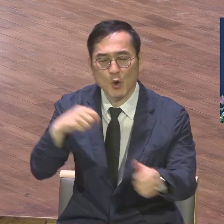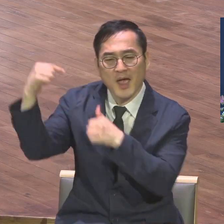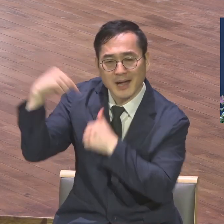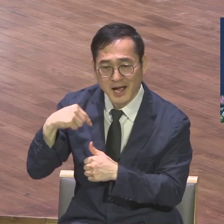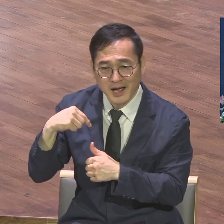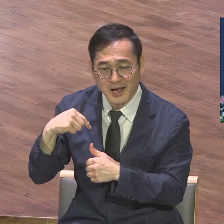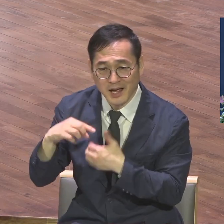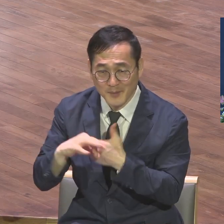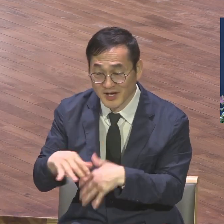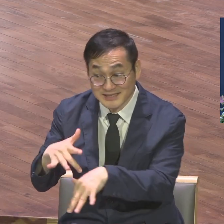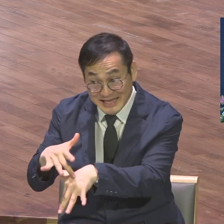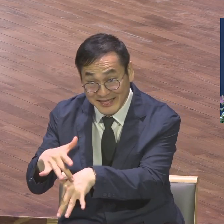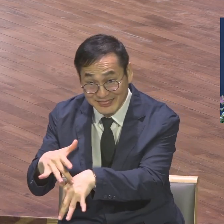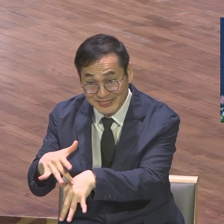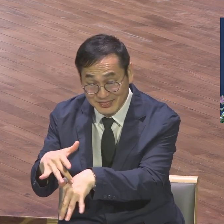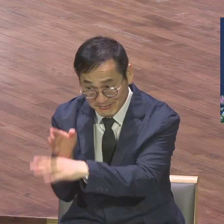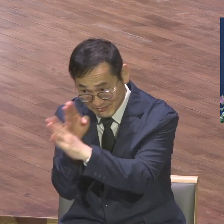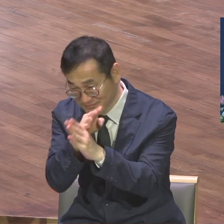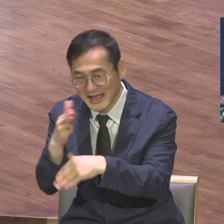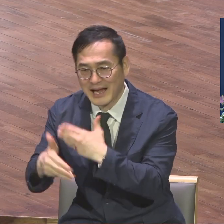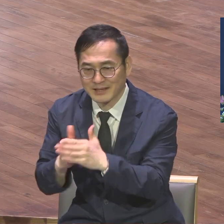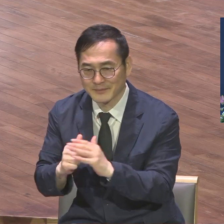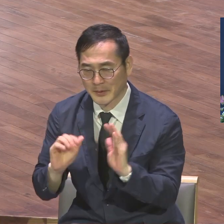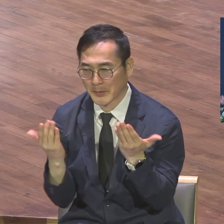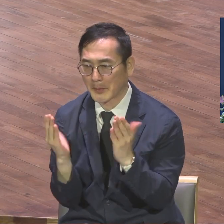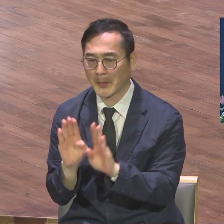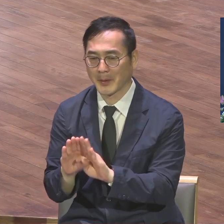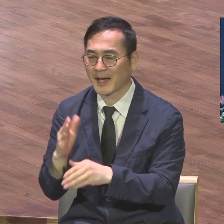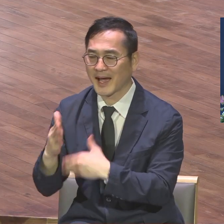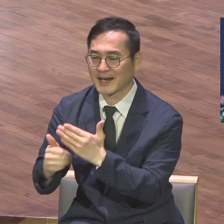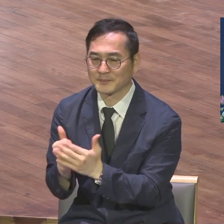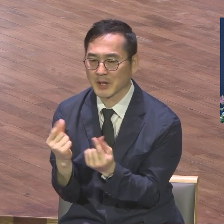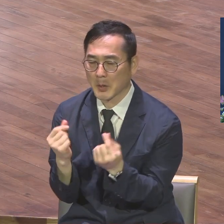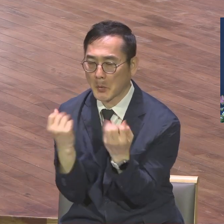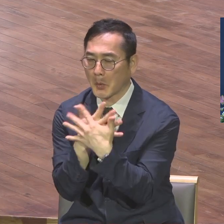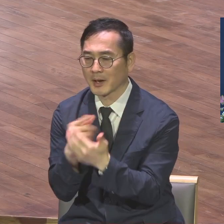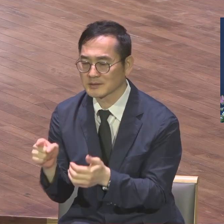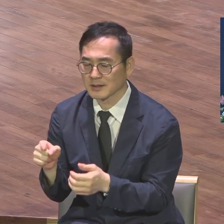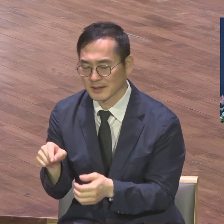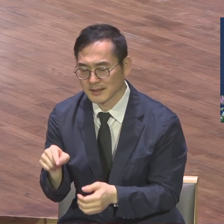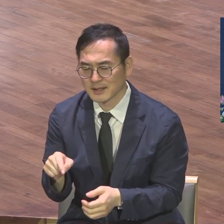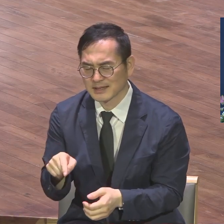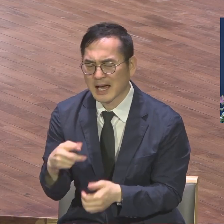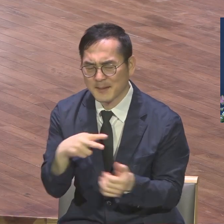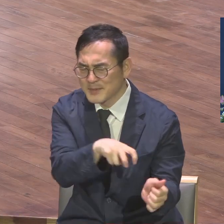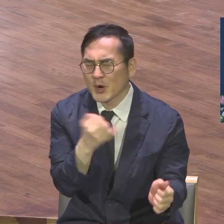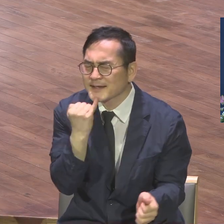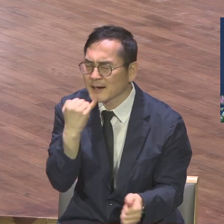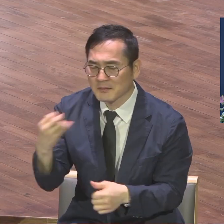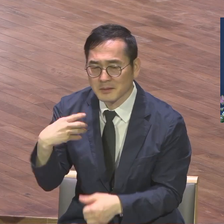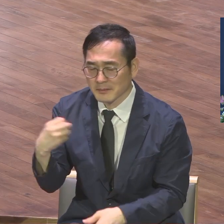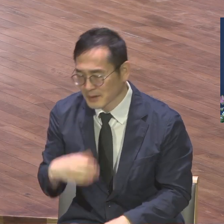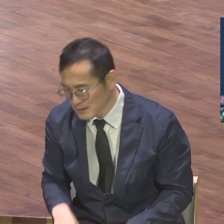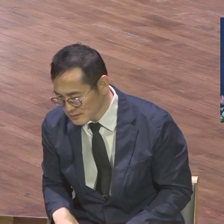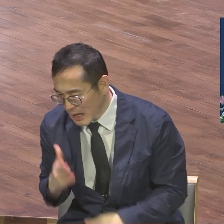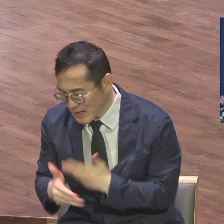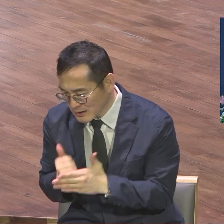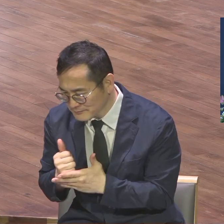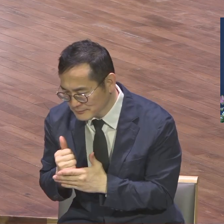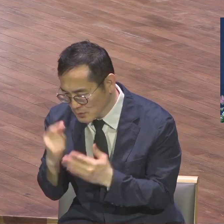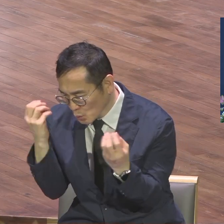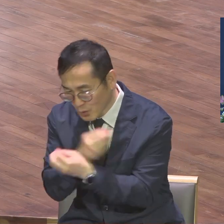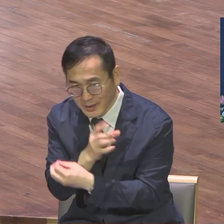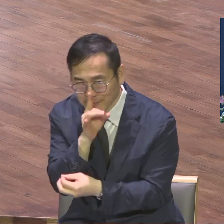그건 마귀가 속삭이는 소리예요. 계속 미워할 수가 없어요. 하나님 사랑 깨닫는 사람, 하나님의